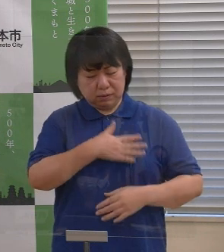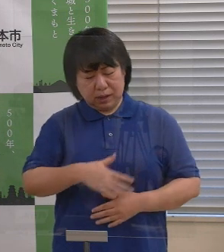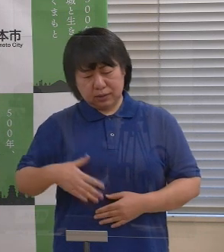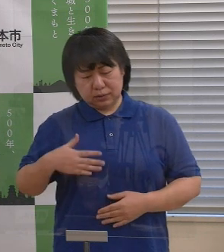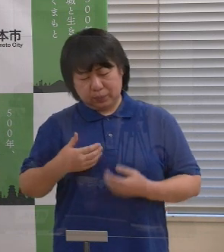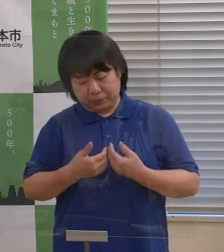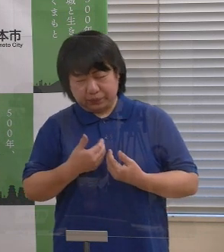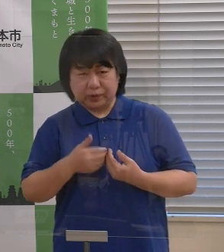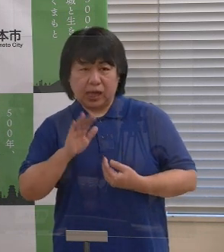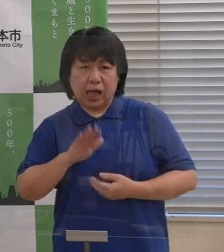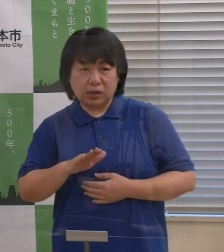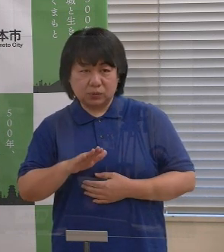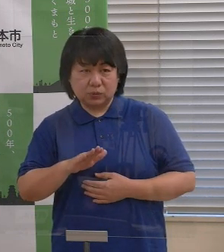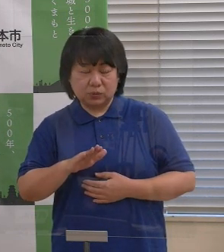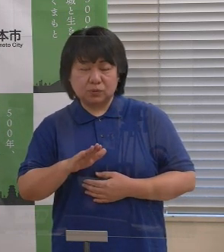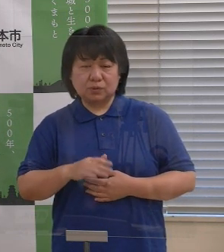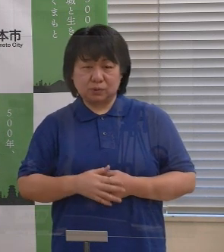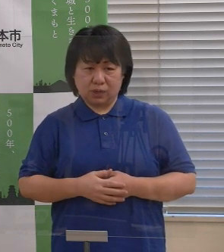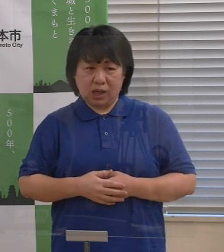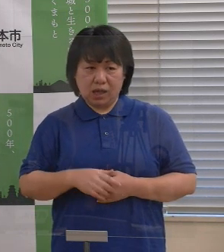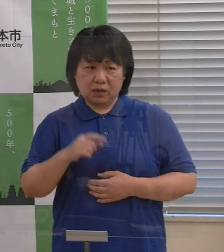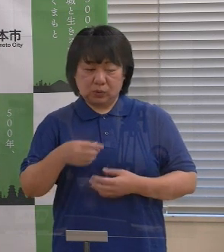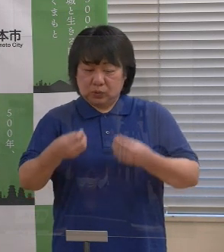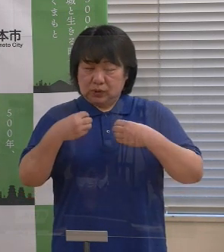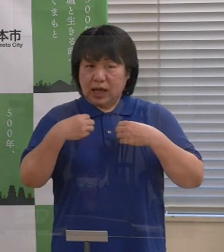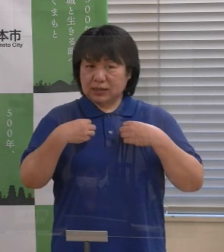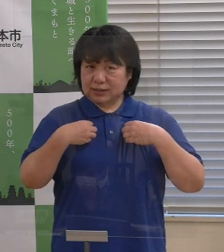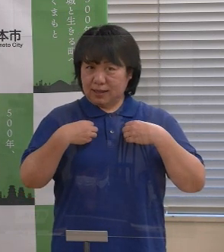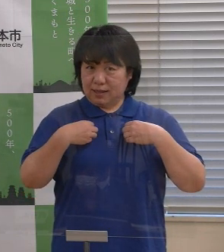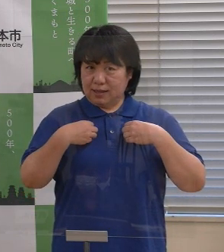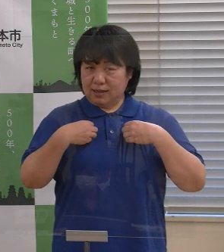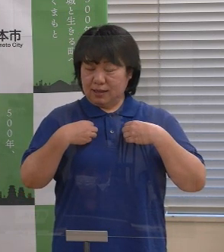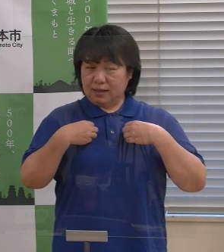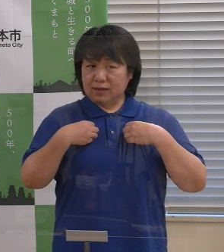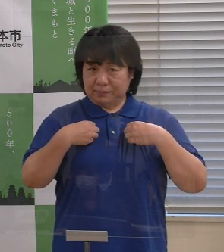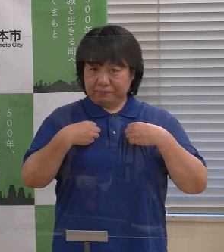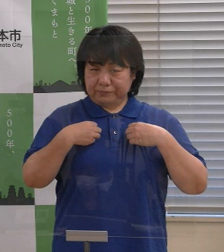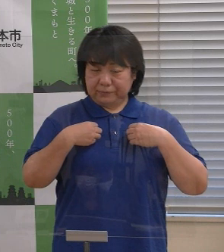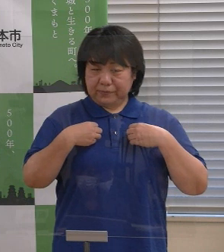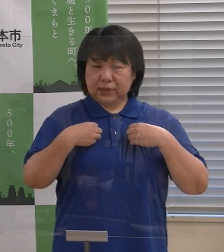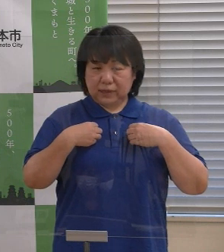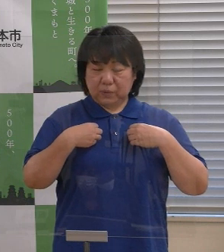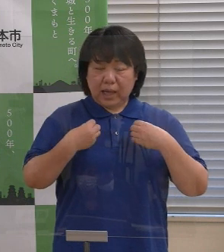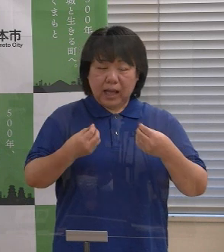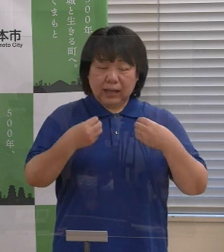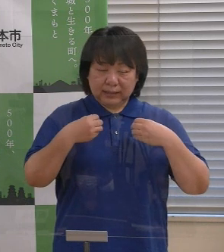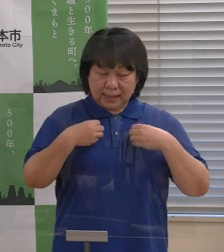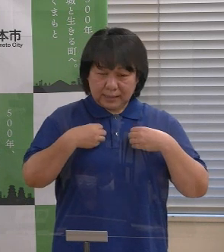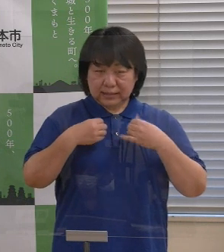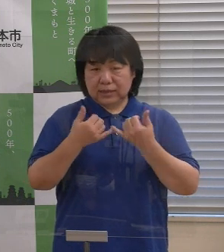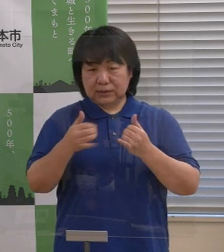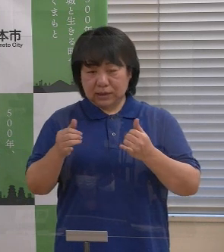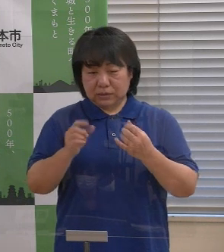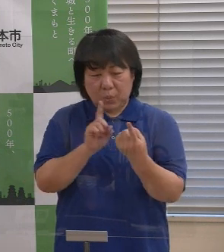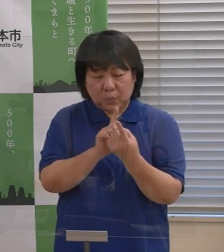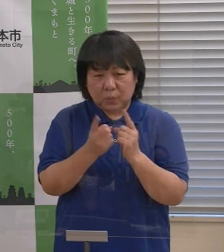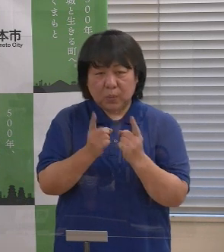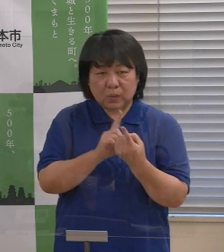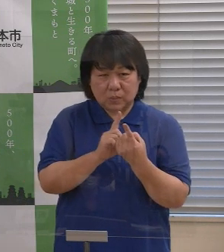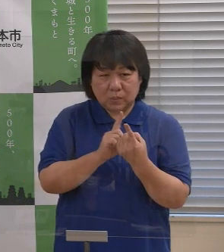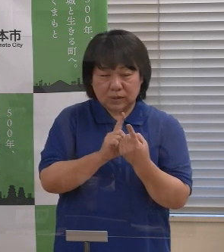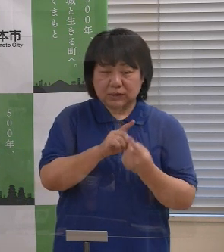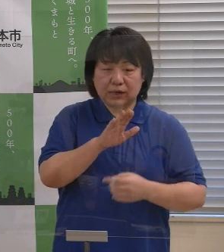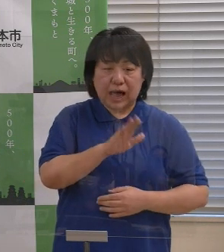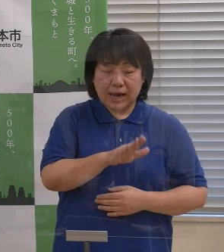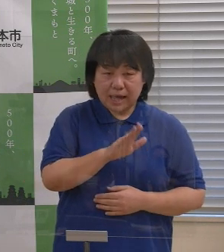るいはそういった感染の例えば陽性の方の濃厚接触者が例えばあった